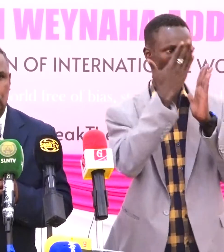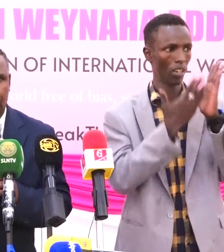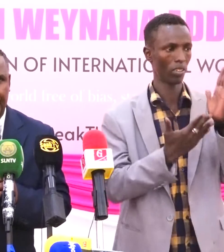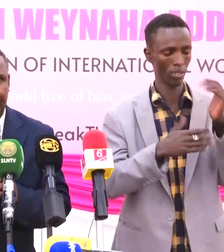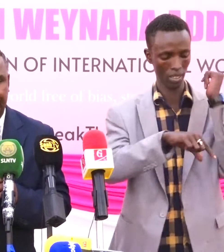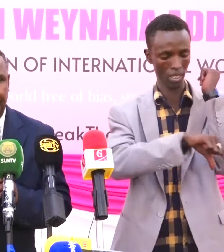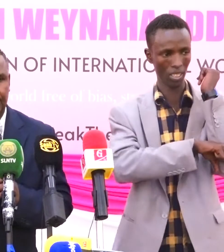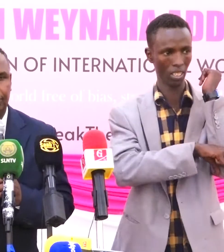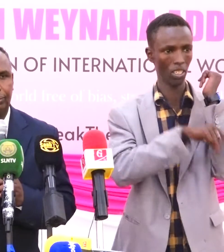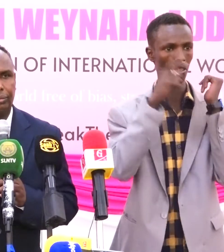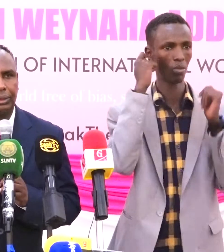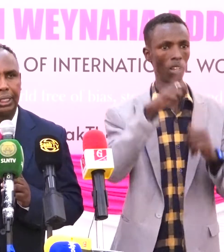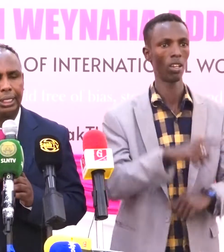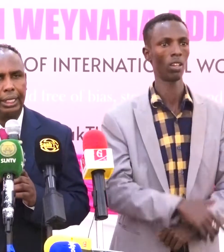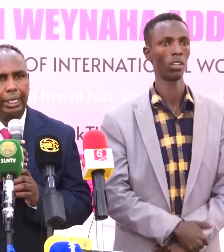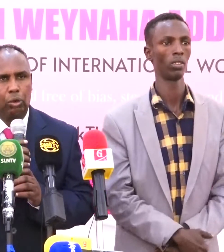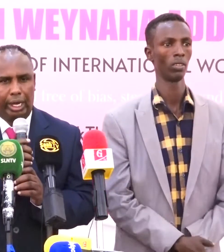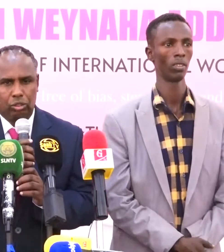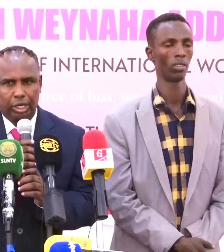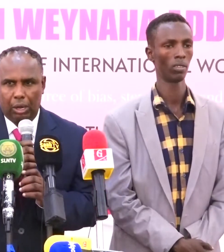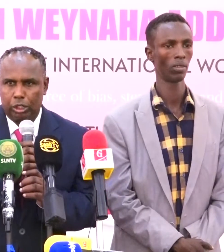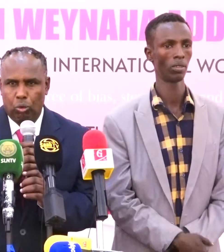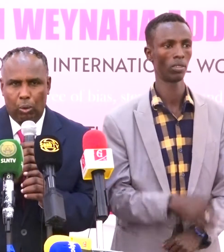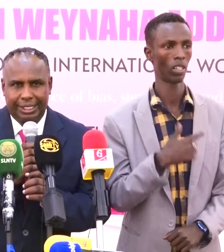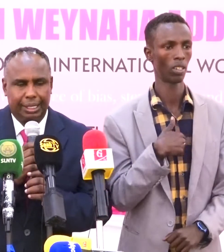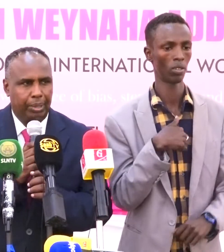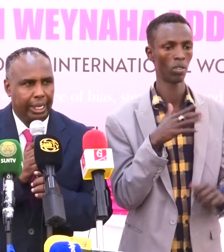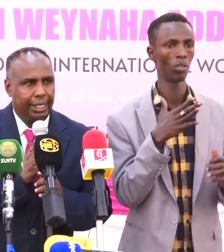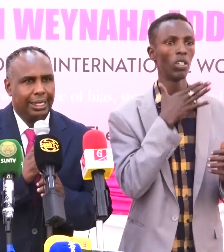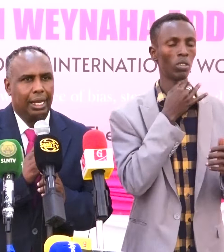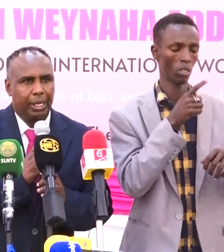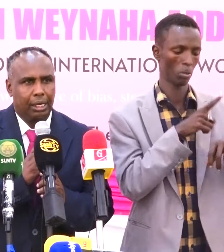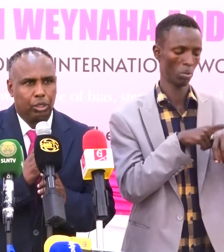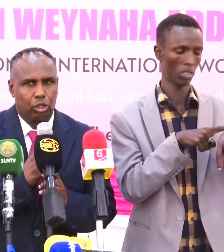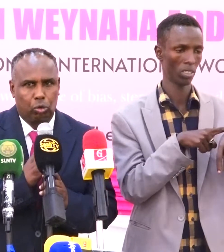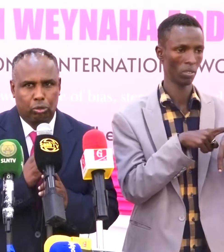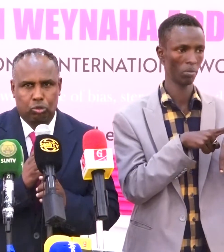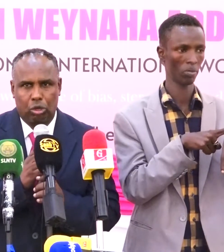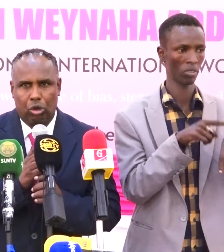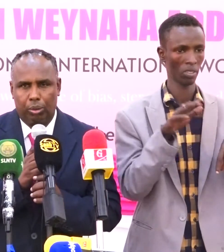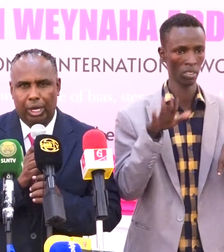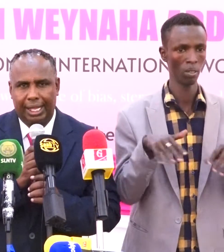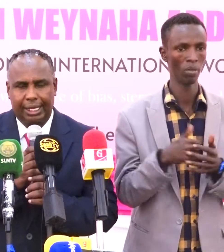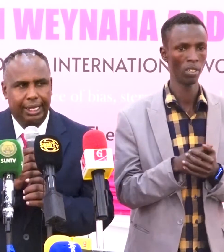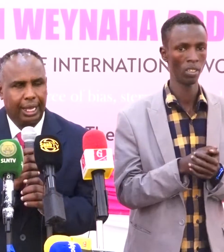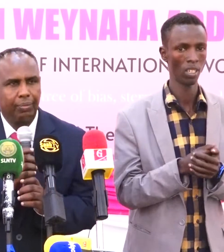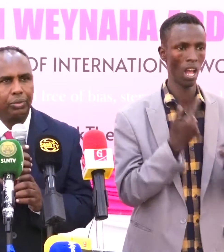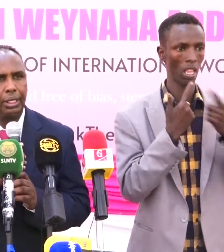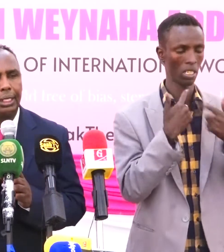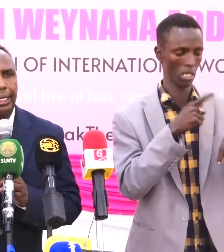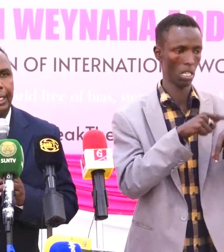كان سومالي لان وحن دون ايو وقت وا وقت دبا انا لبك المدود وقلوك سوكو وو هذا